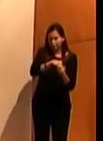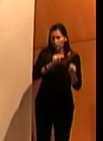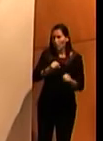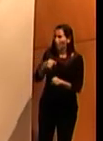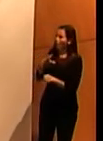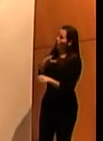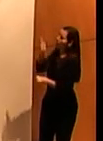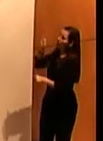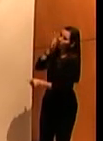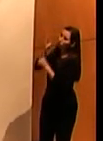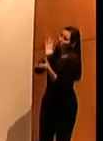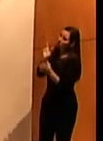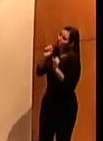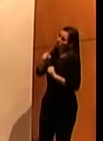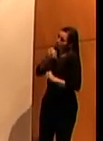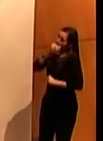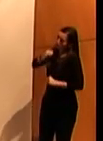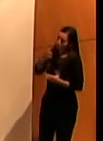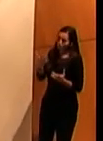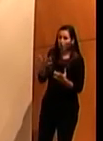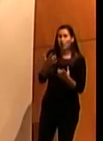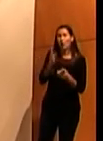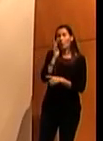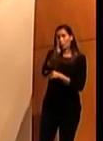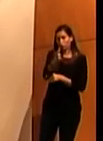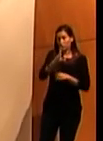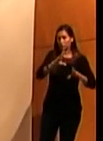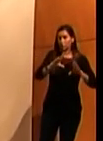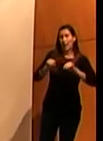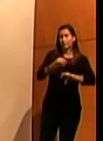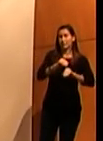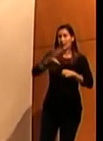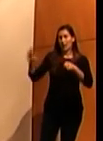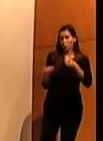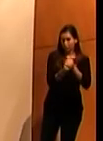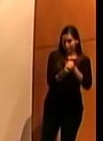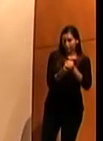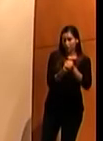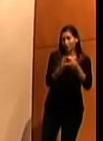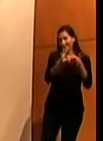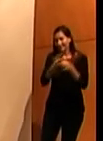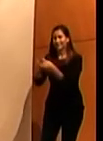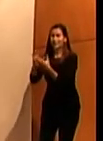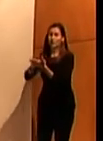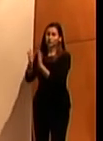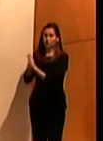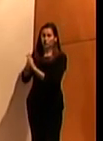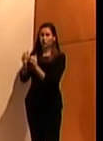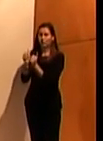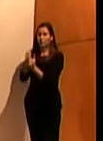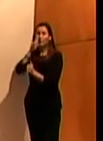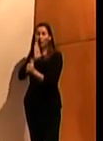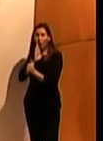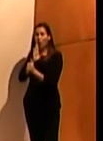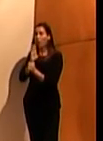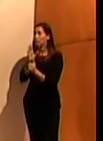un peu... parler, qui est un projet d'habitat inclusif avec une association de parents d'enfants en situation de handicap assez